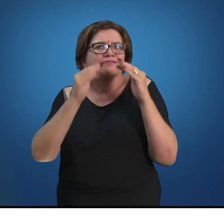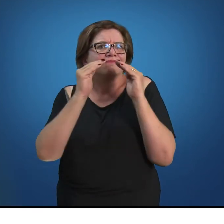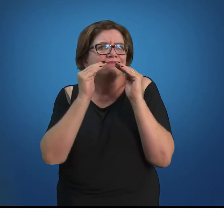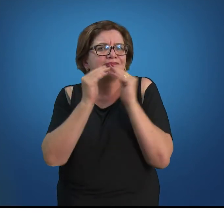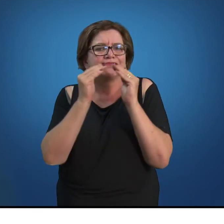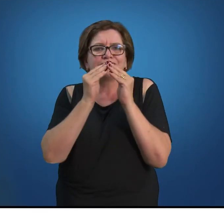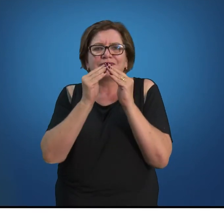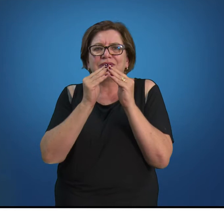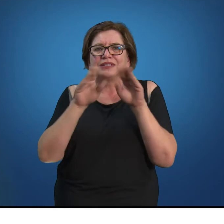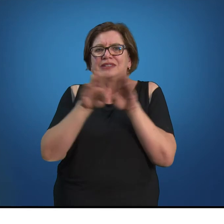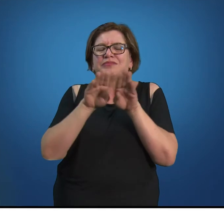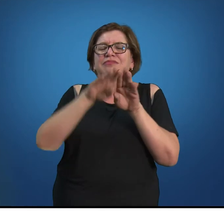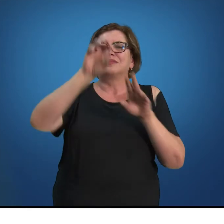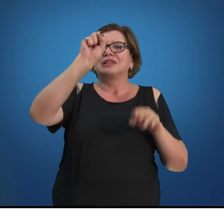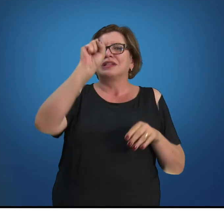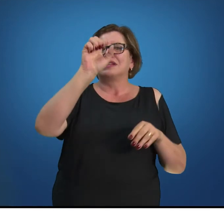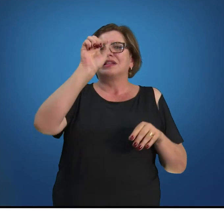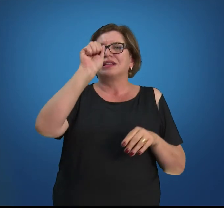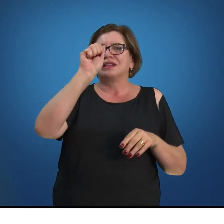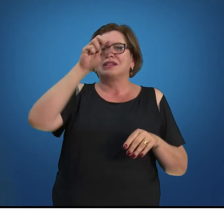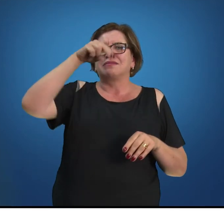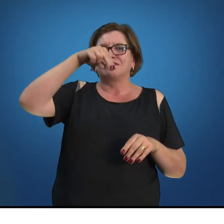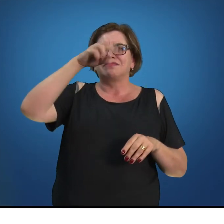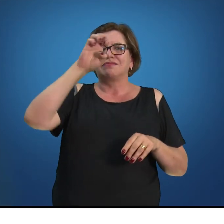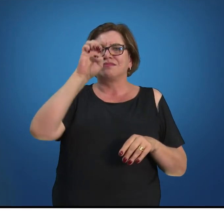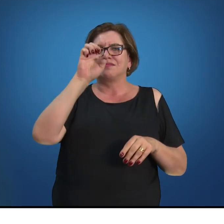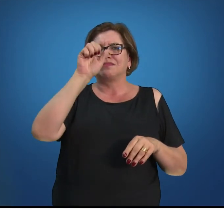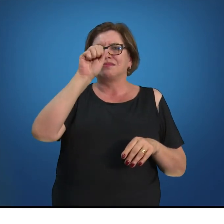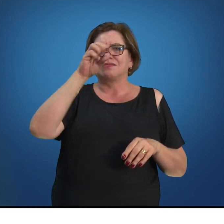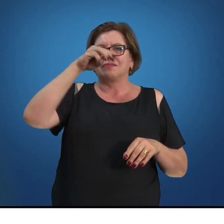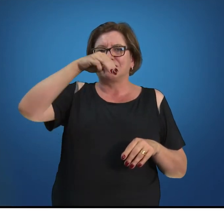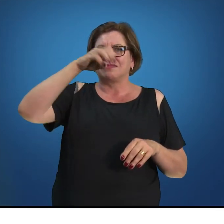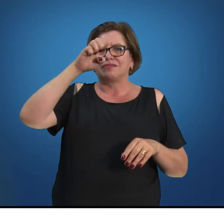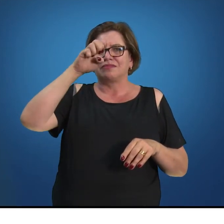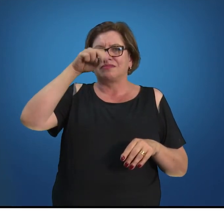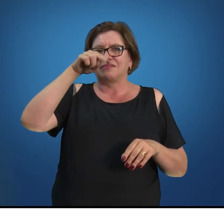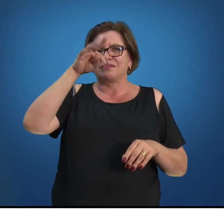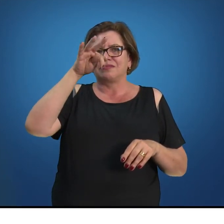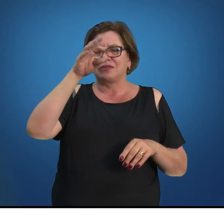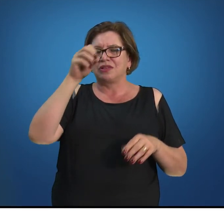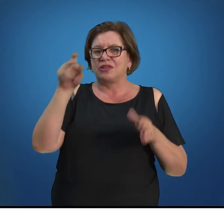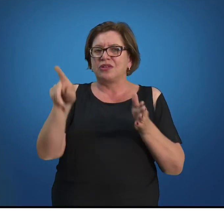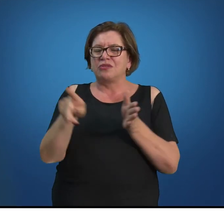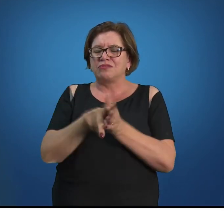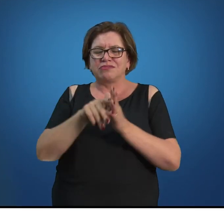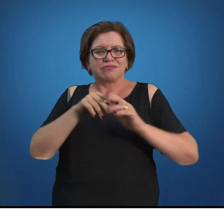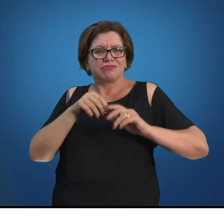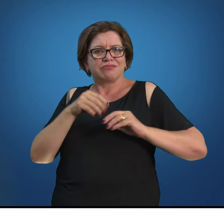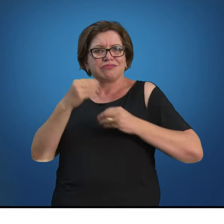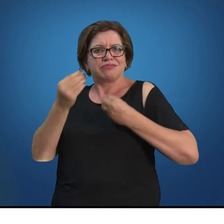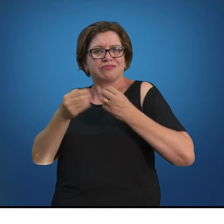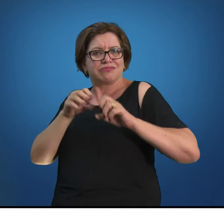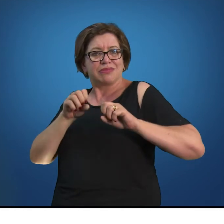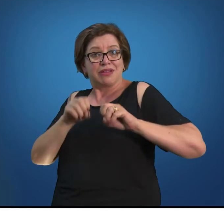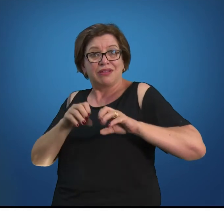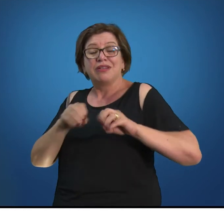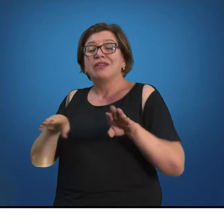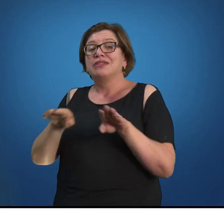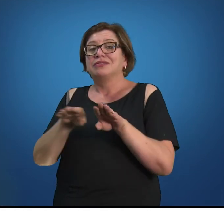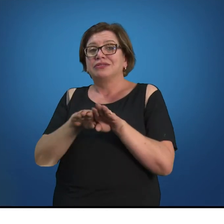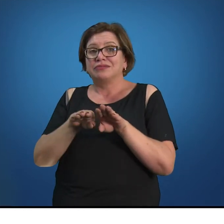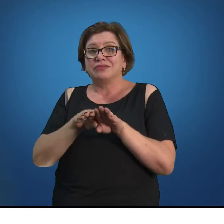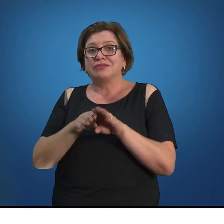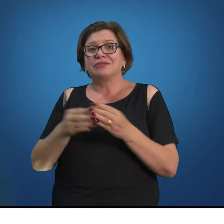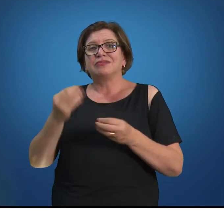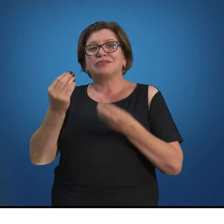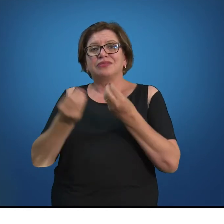moradia, do saneamento, com práticas também educadoras para a população de um modo geral, a inclusão